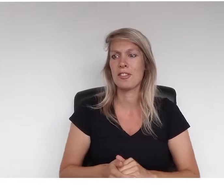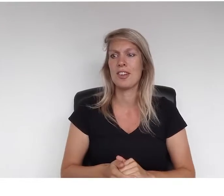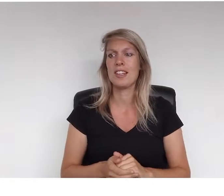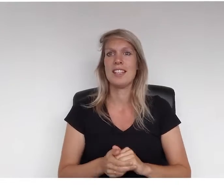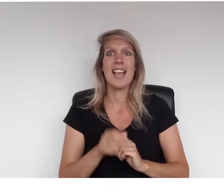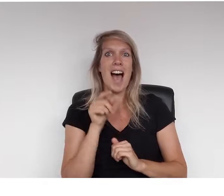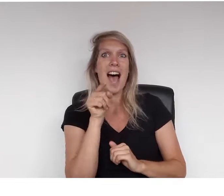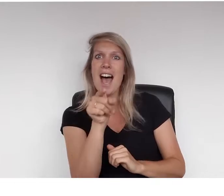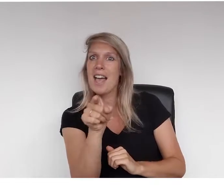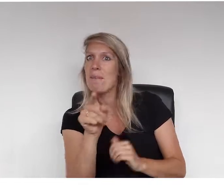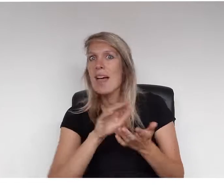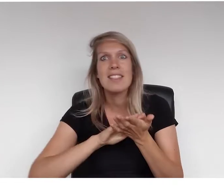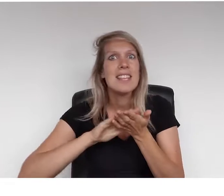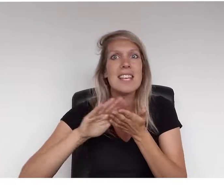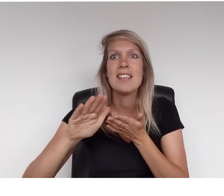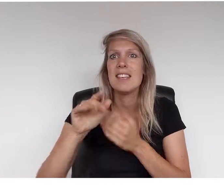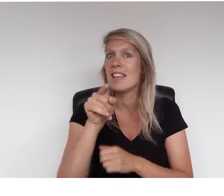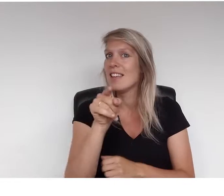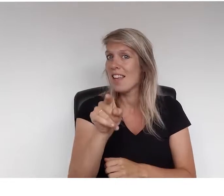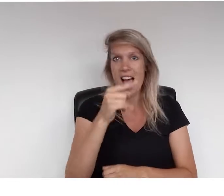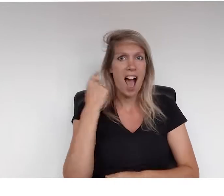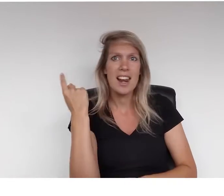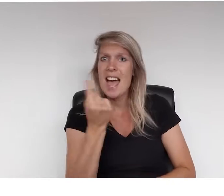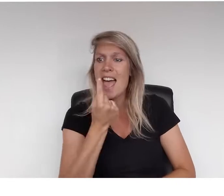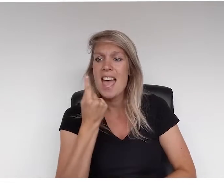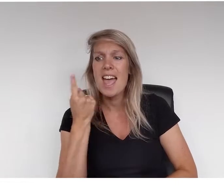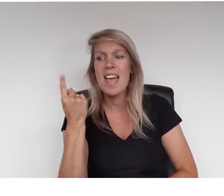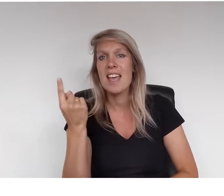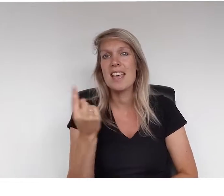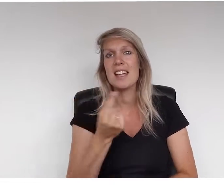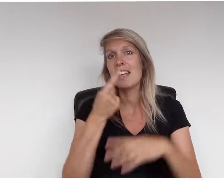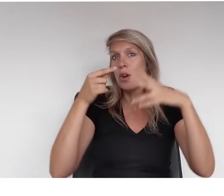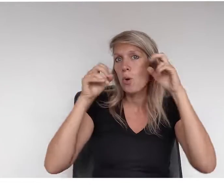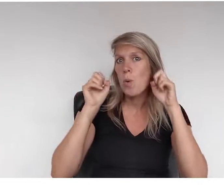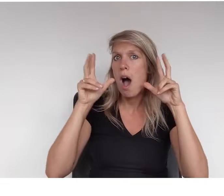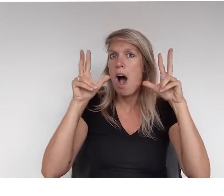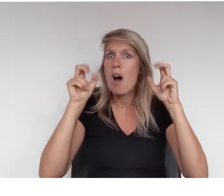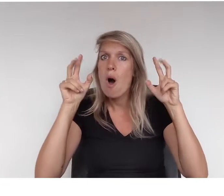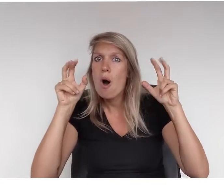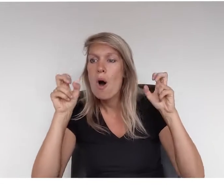eraf. Jij bent niet alleen.